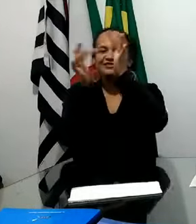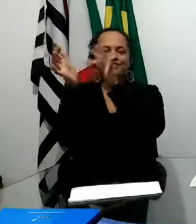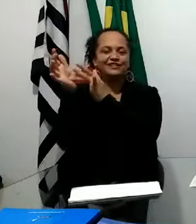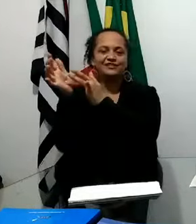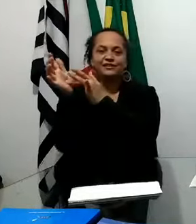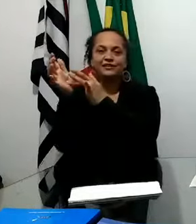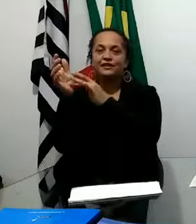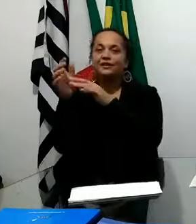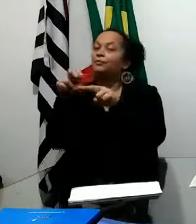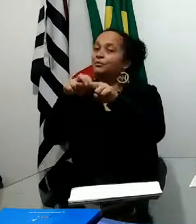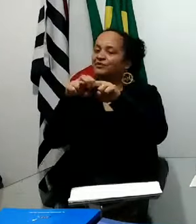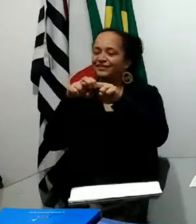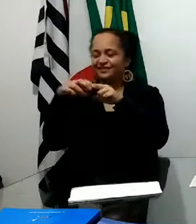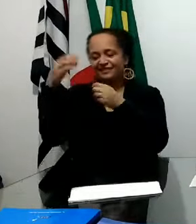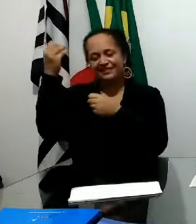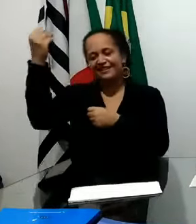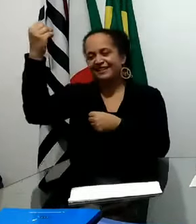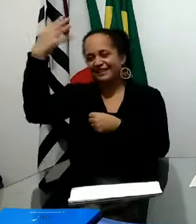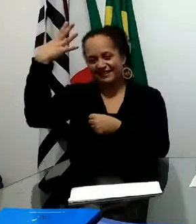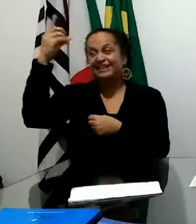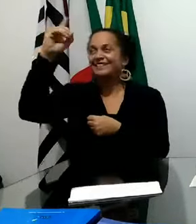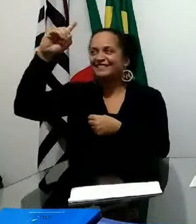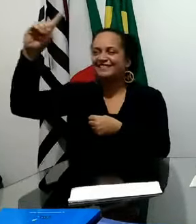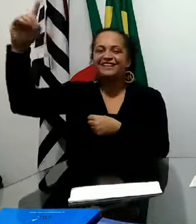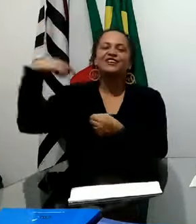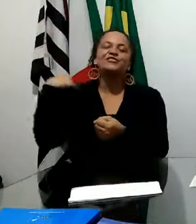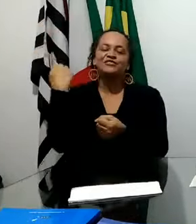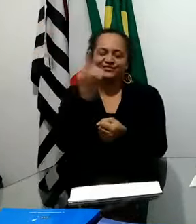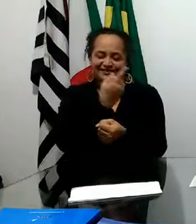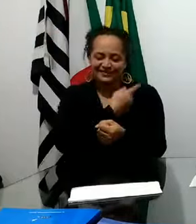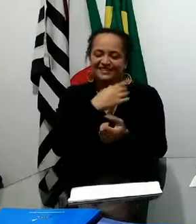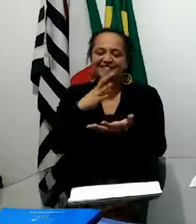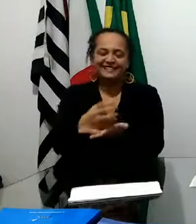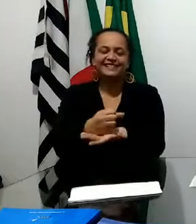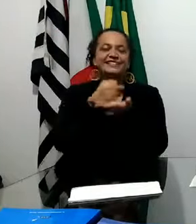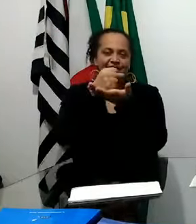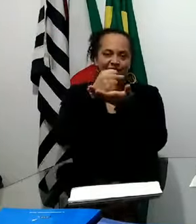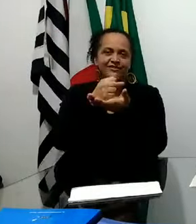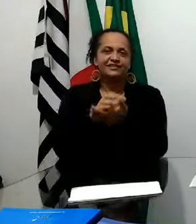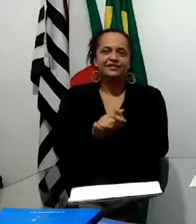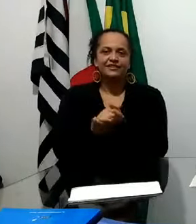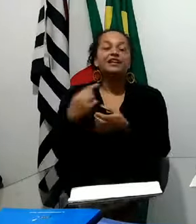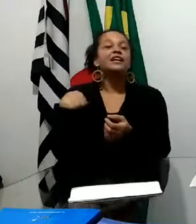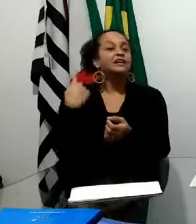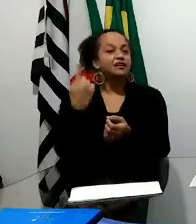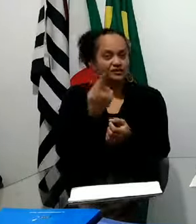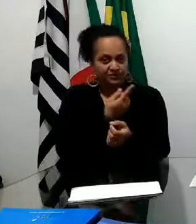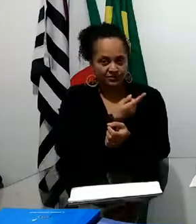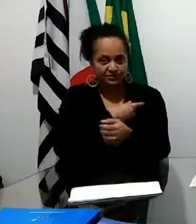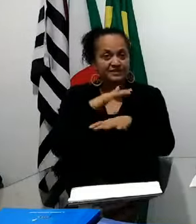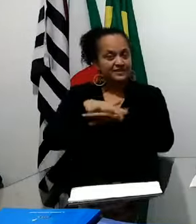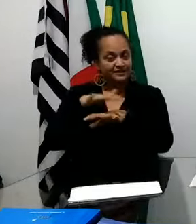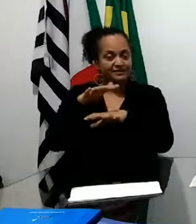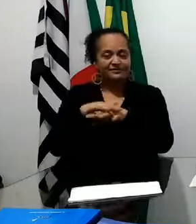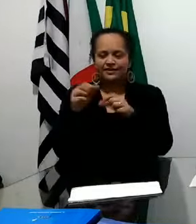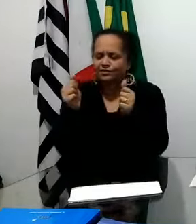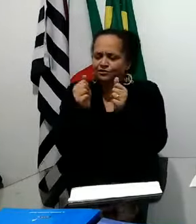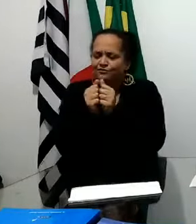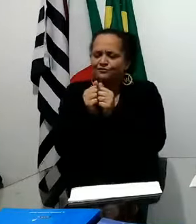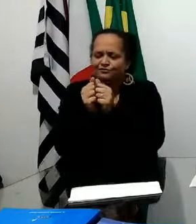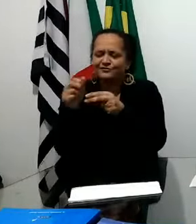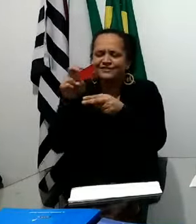pela graça nós somos salvos. E nos fez o quê? E nos fez assentar